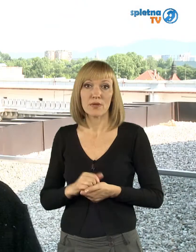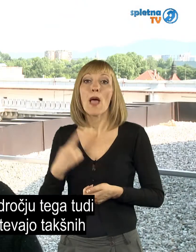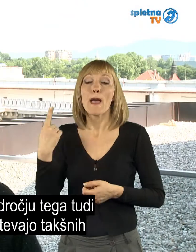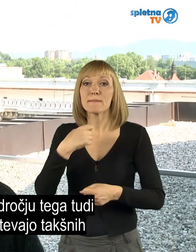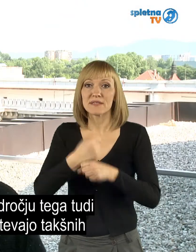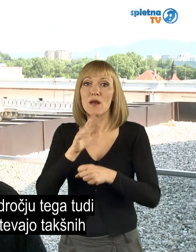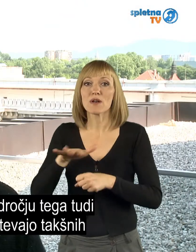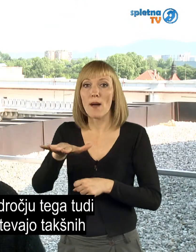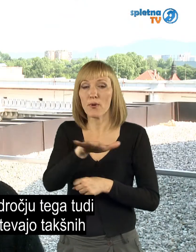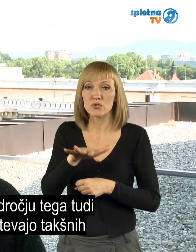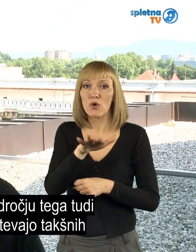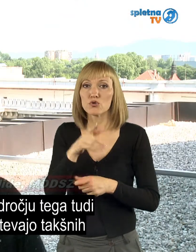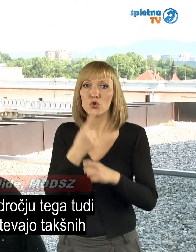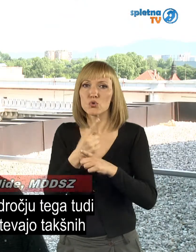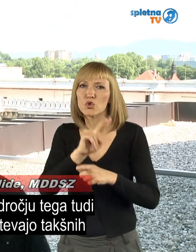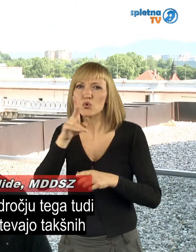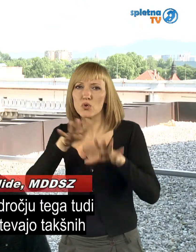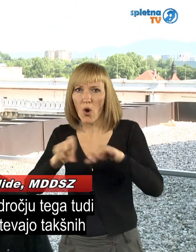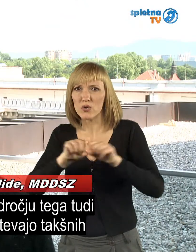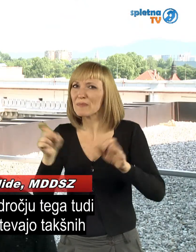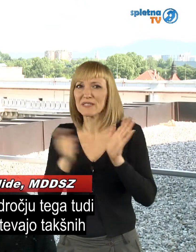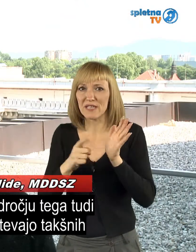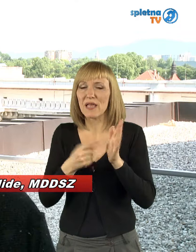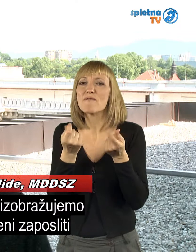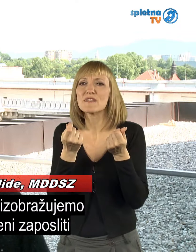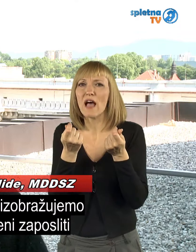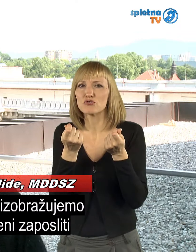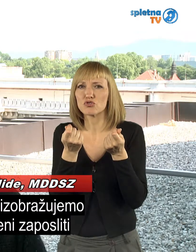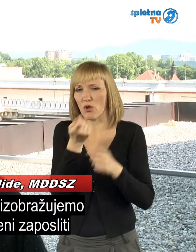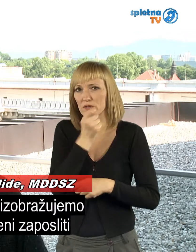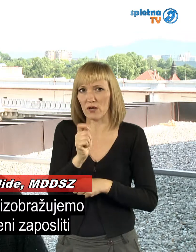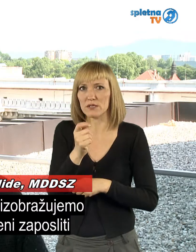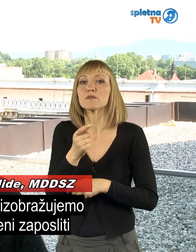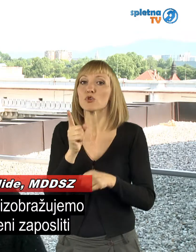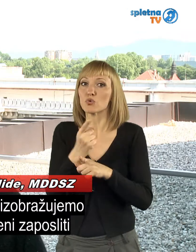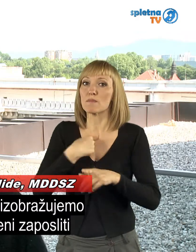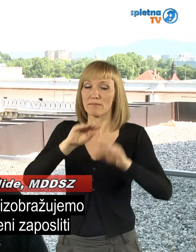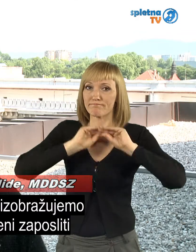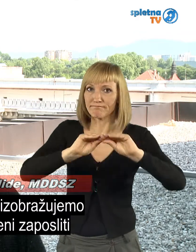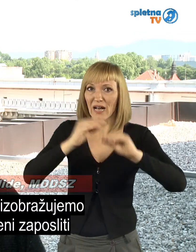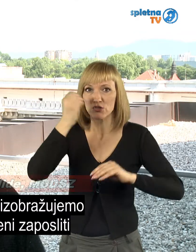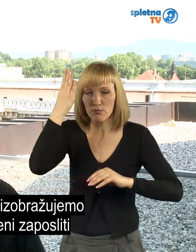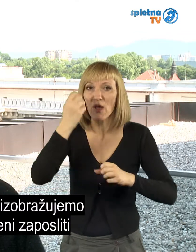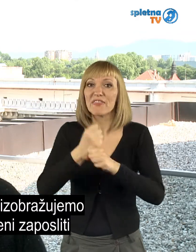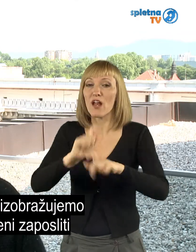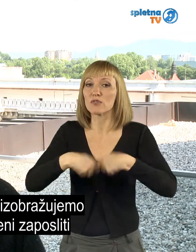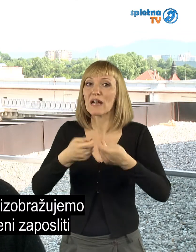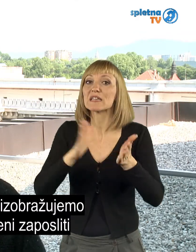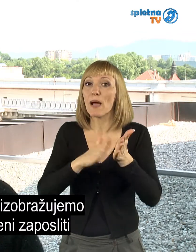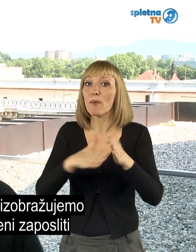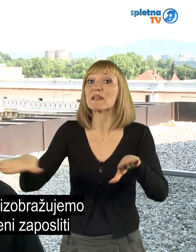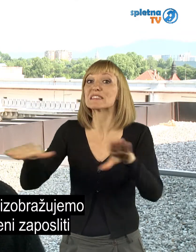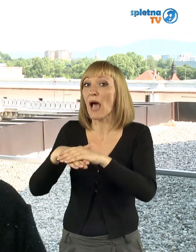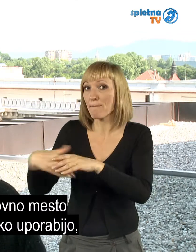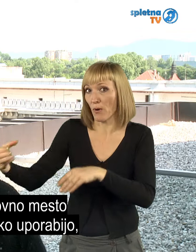Mi seveda delamo na področju tega tudi druge ukrepe, ki ne zahtevajo takih finančnih vložkov. Torej, izobražujemo delodajalce, kaj